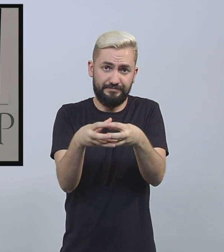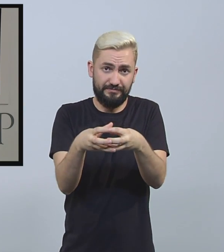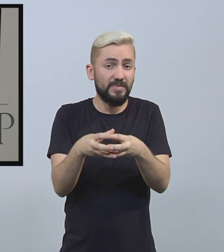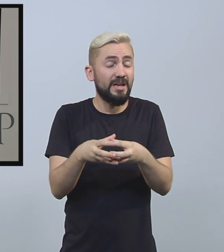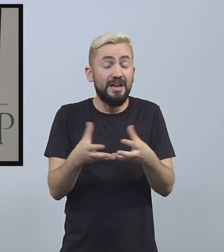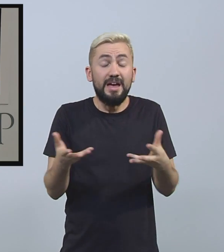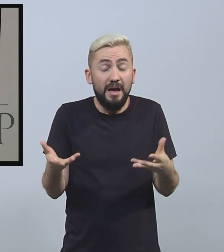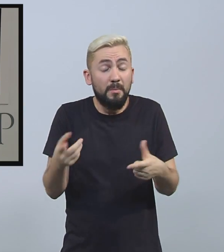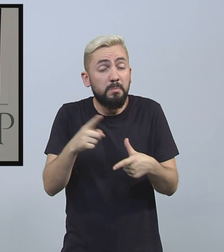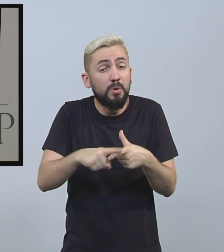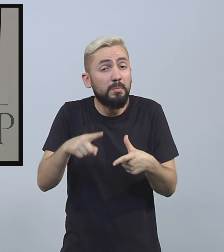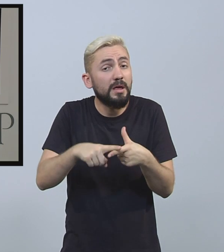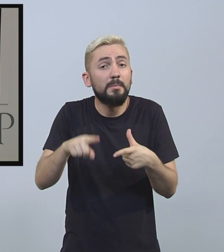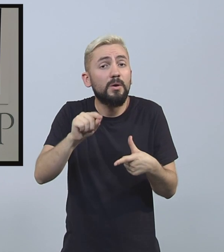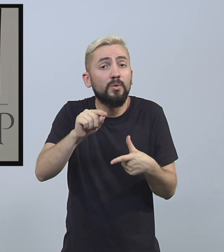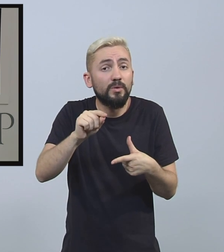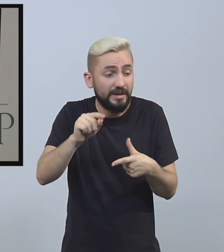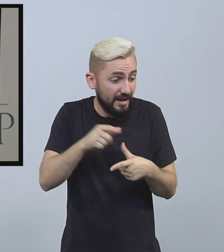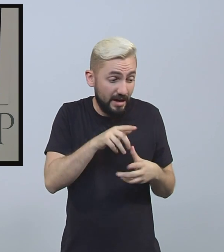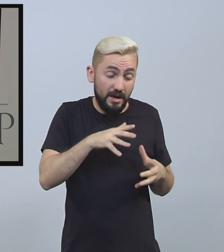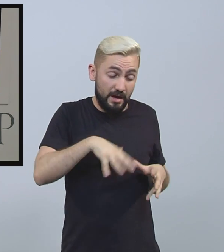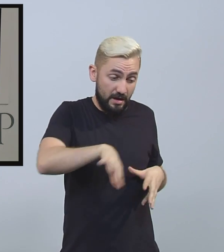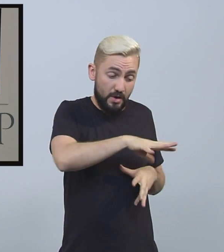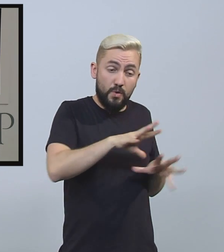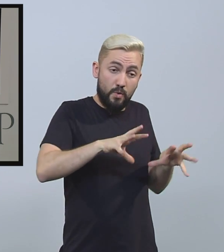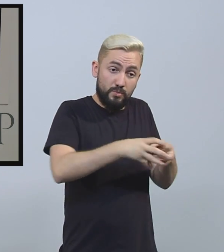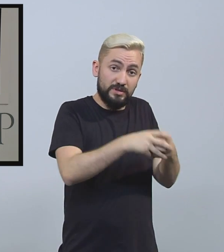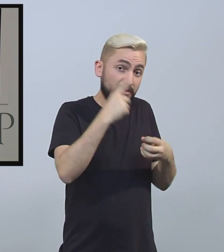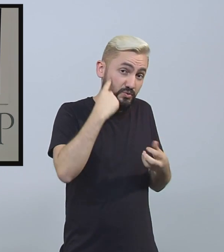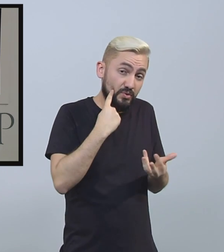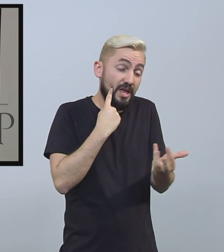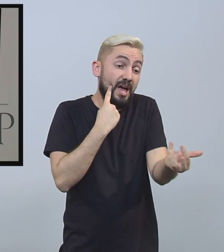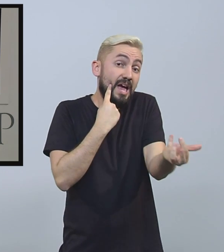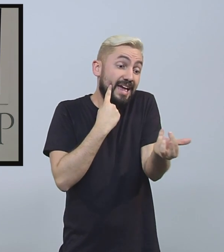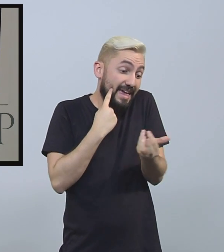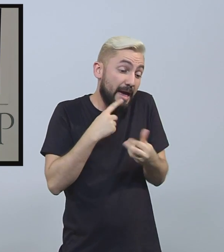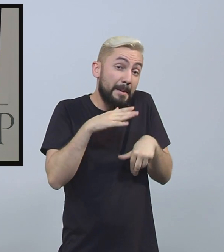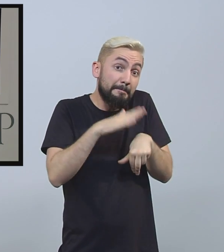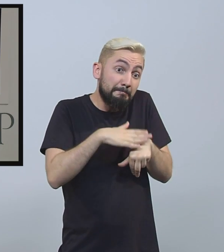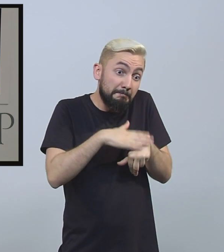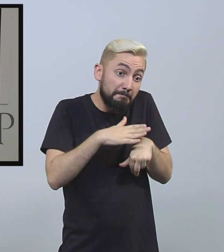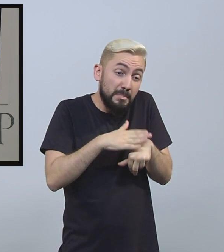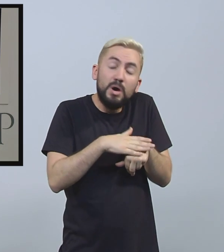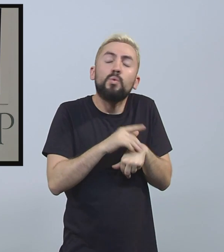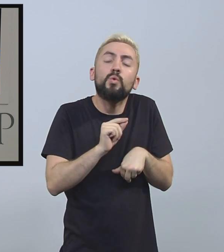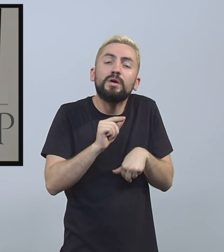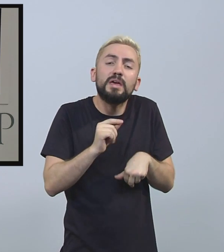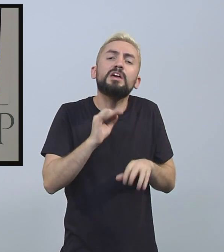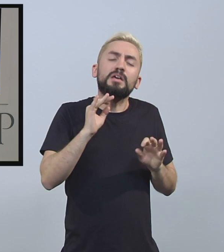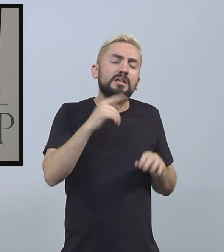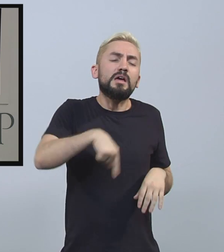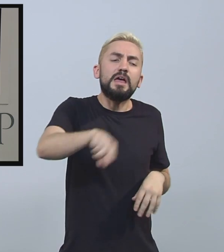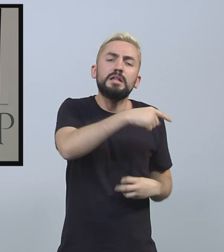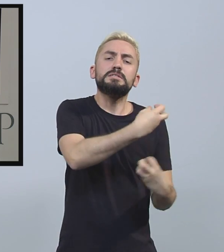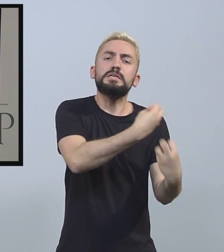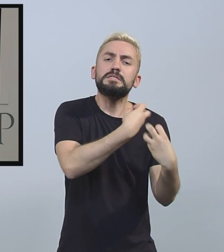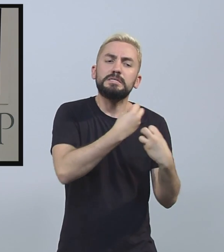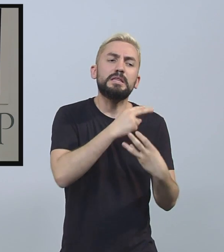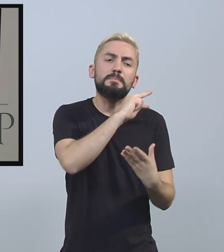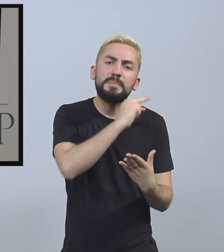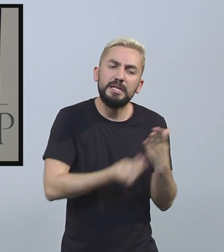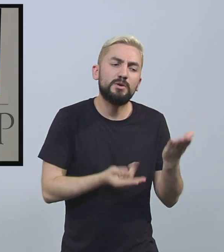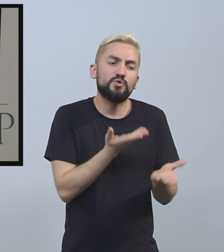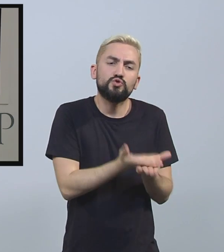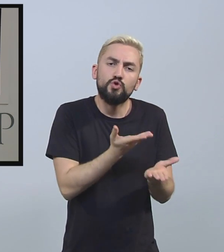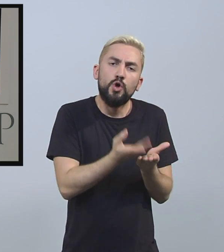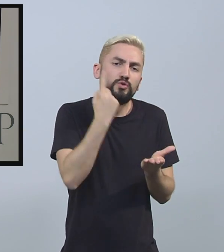na direção contrária daquilo que a comunidade surda quer, que é justamente o direito de ser educada numa escola